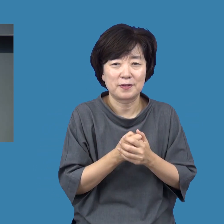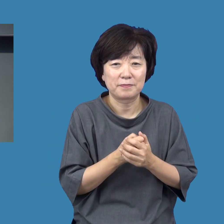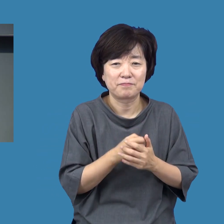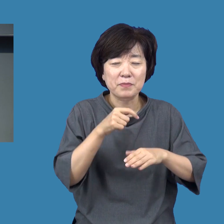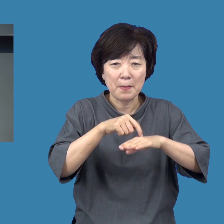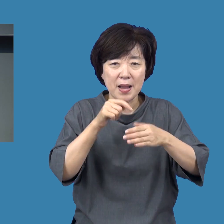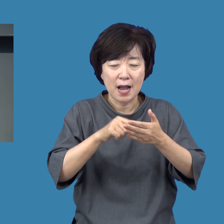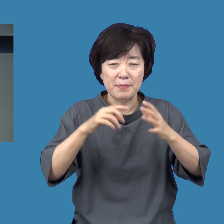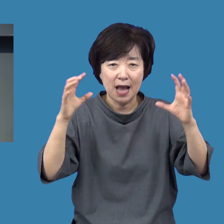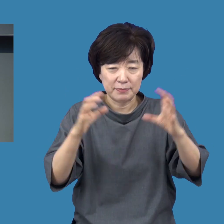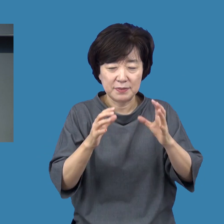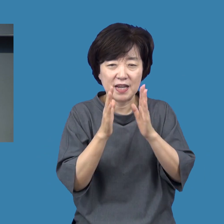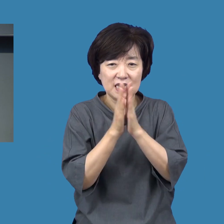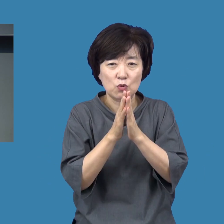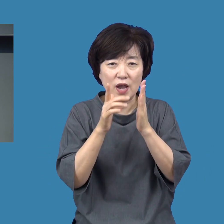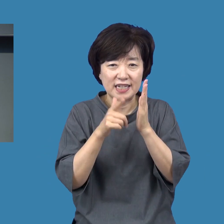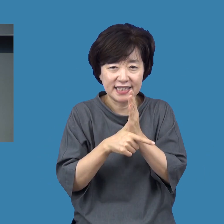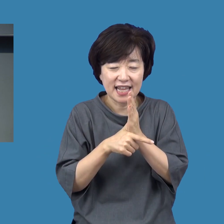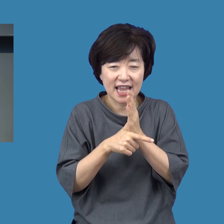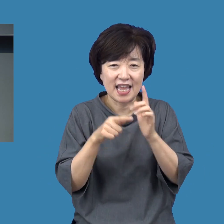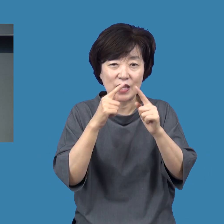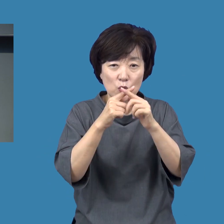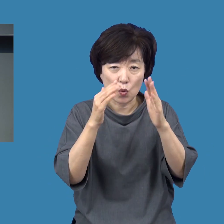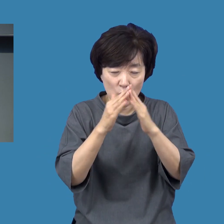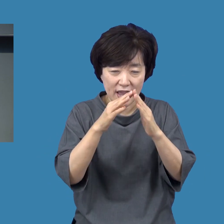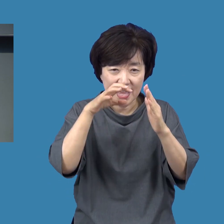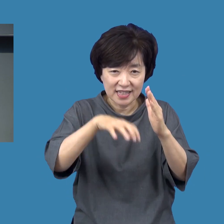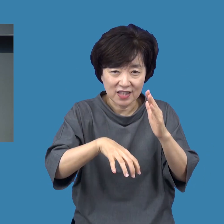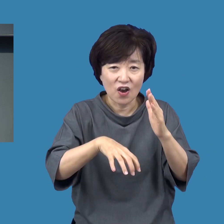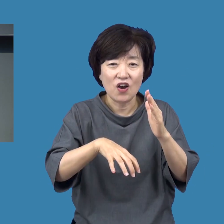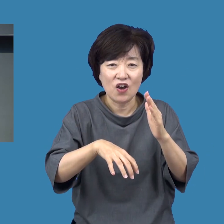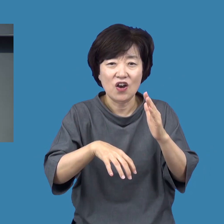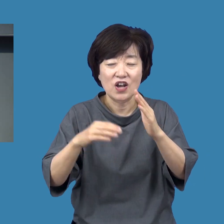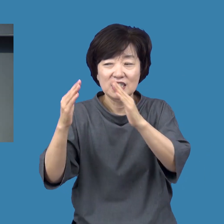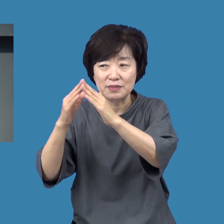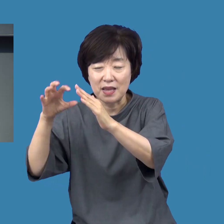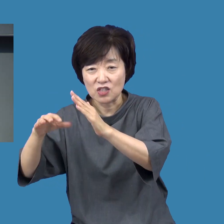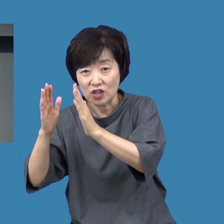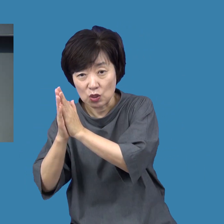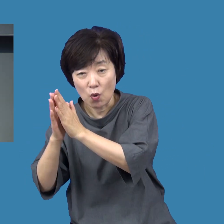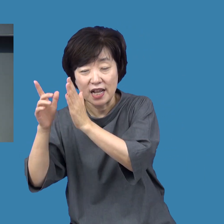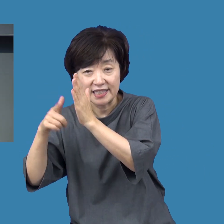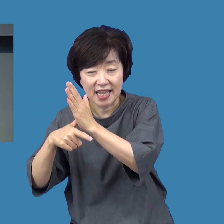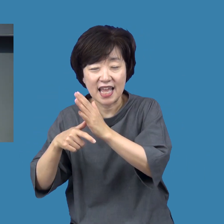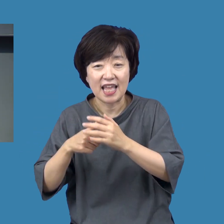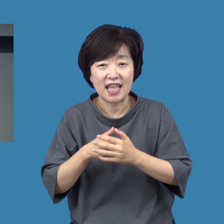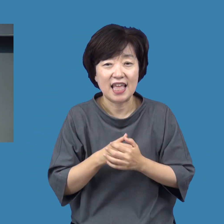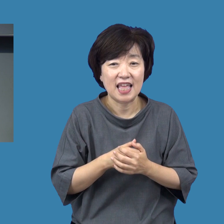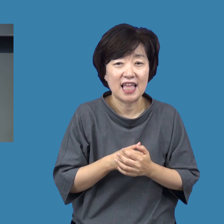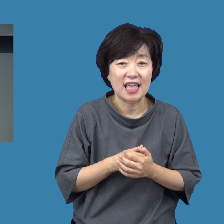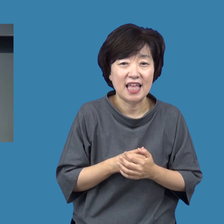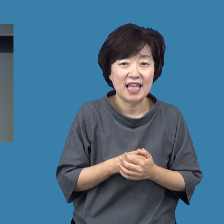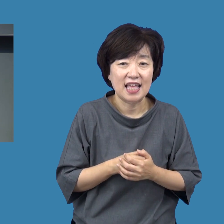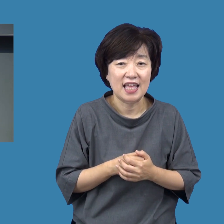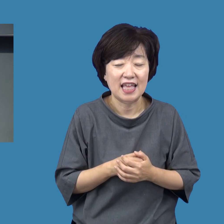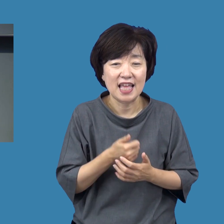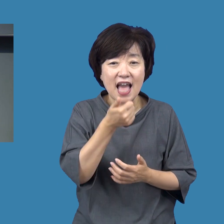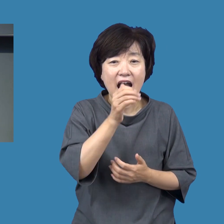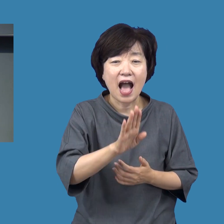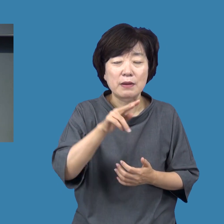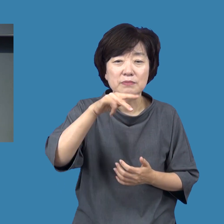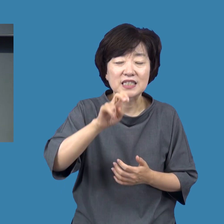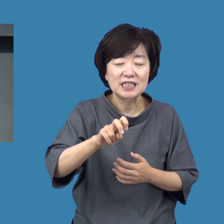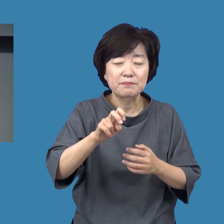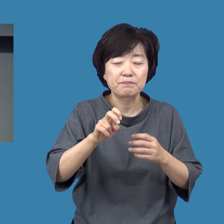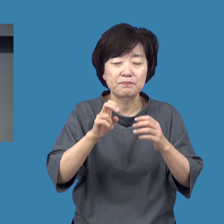때는 교회에서 합심으로 기도하거나 아니면 뭐 집에서 기도하든지 간에 우리가 하는 합심 기도는 장소만 한 자리에